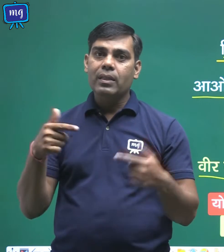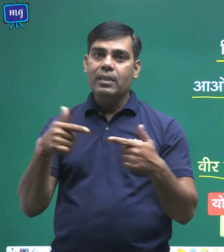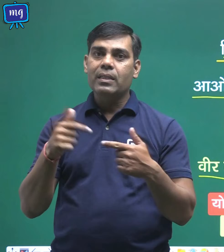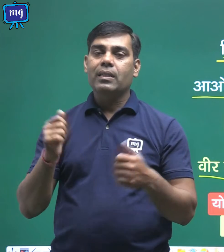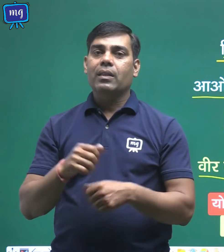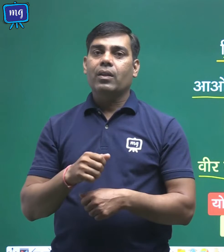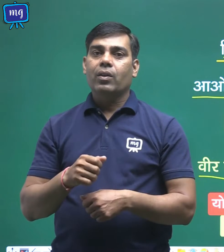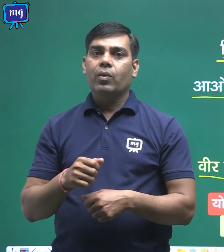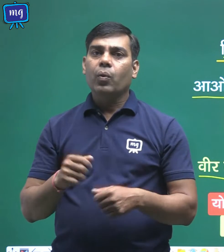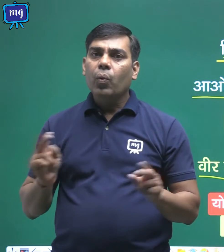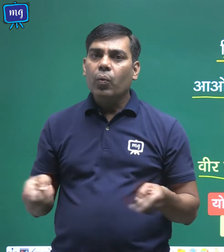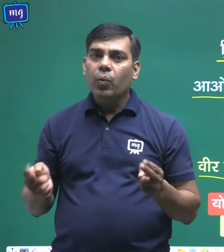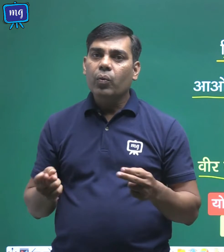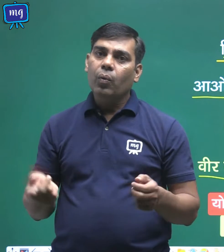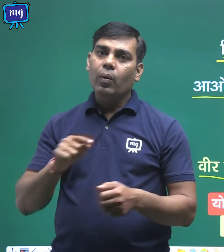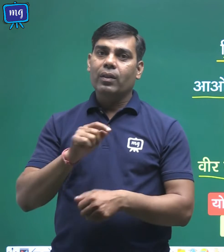युद्ध हुआ था,